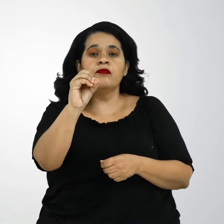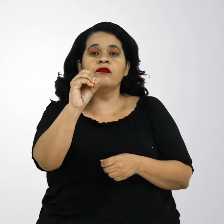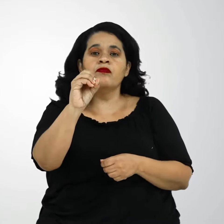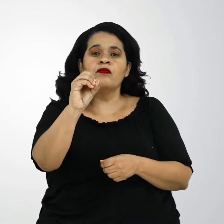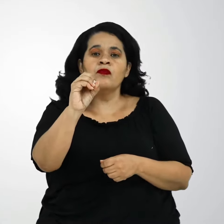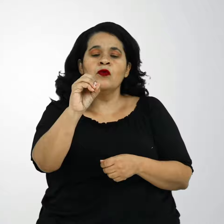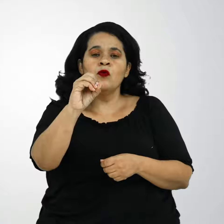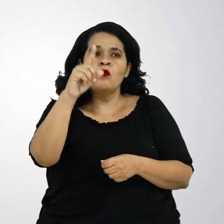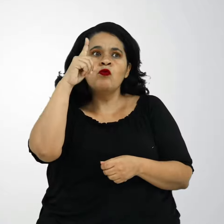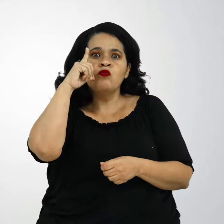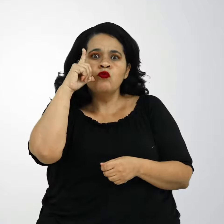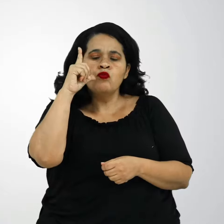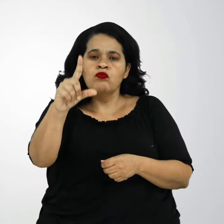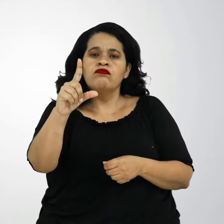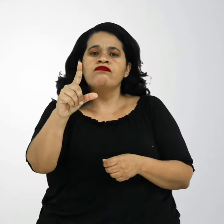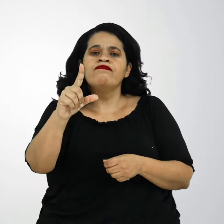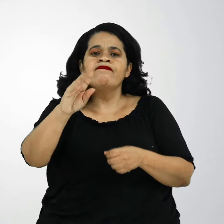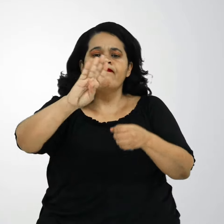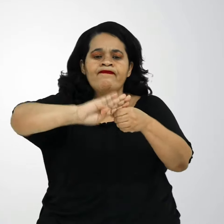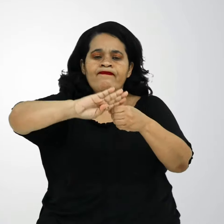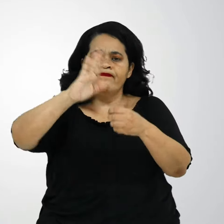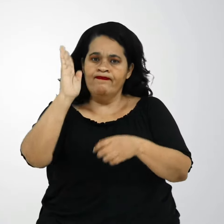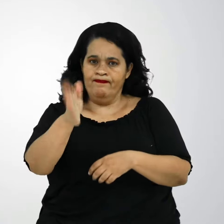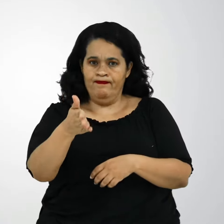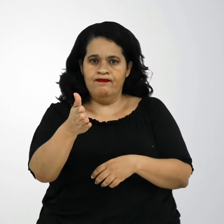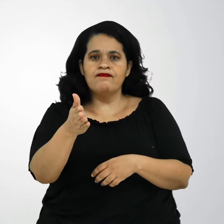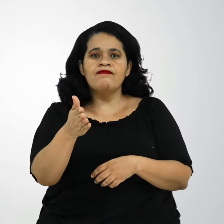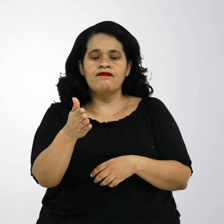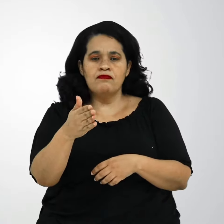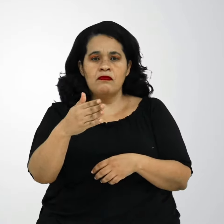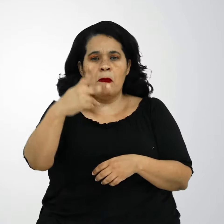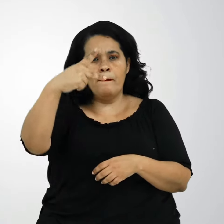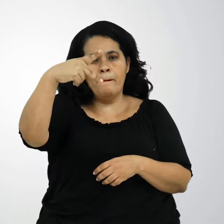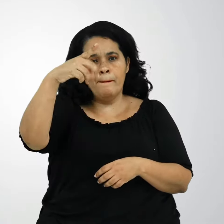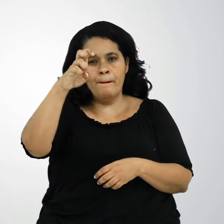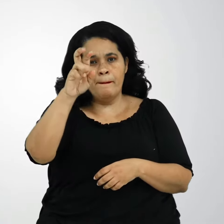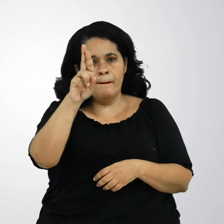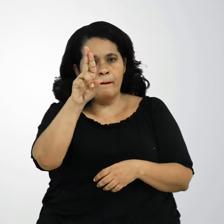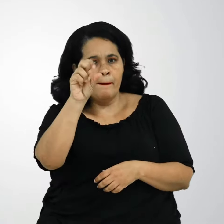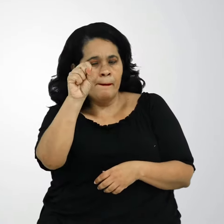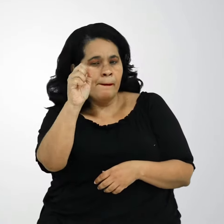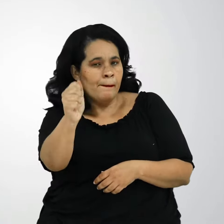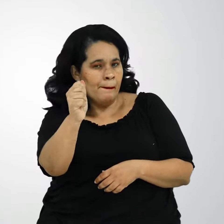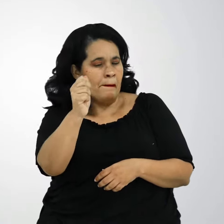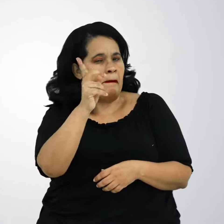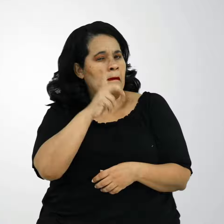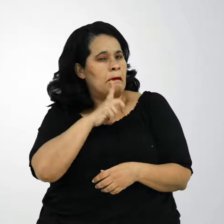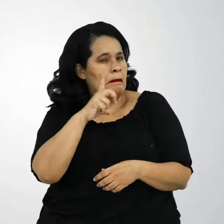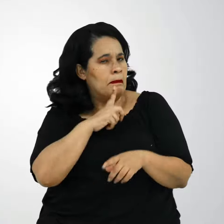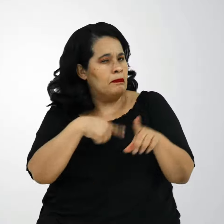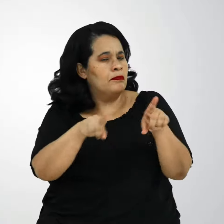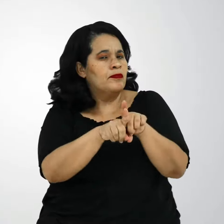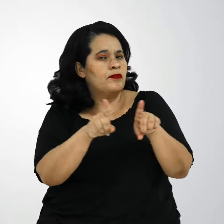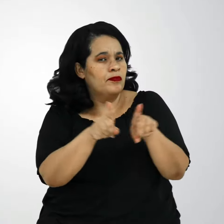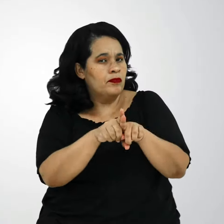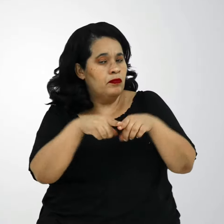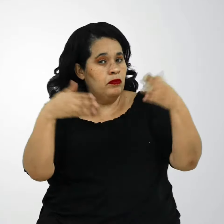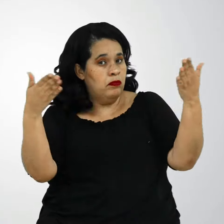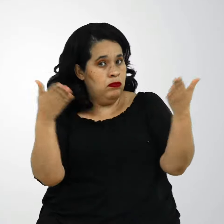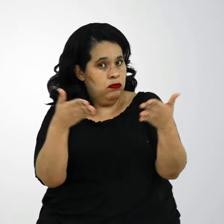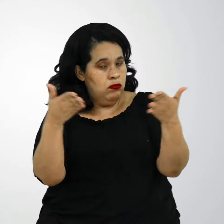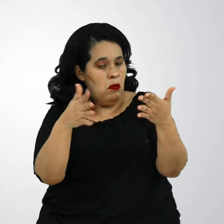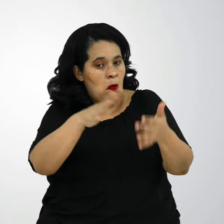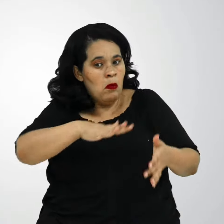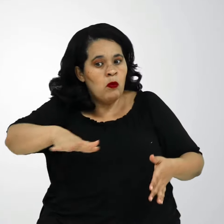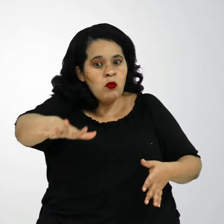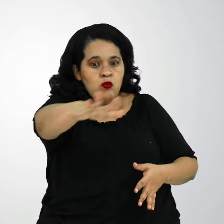Império Medo-Persa que está no poder. As outras profecias ainda era no período que o Império Babilônico estava no poder, agora já é o Império Medo-Persa